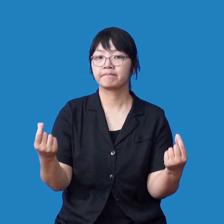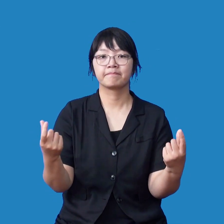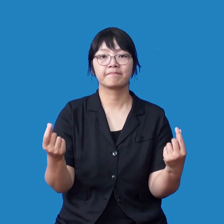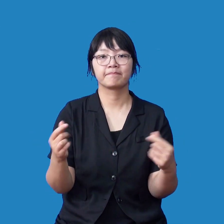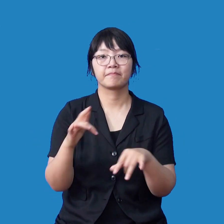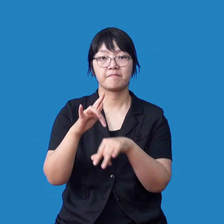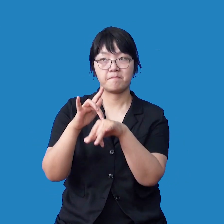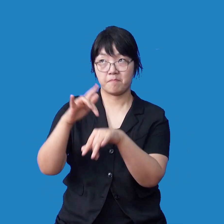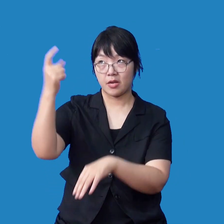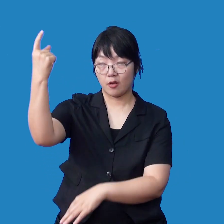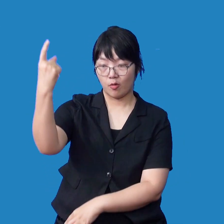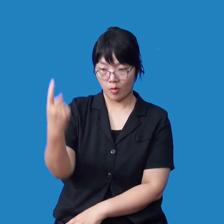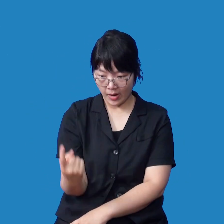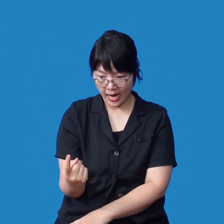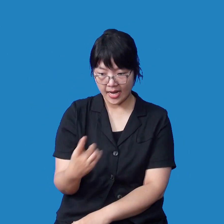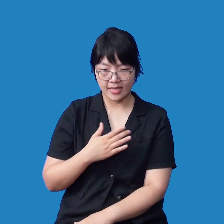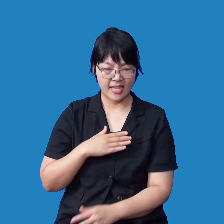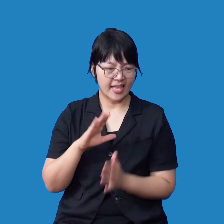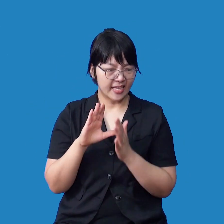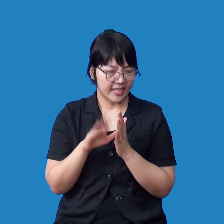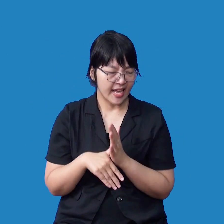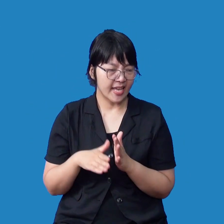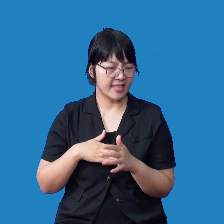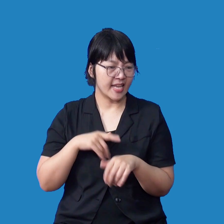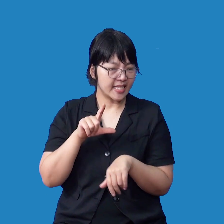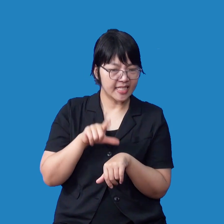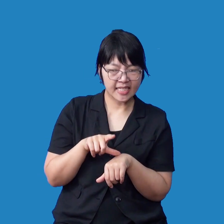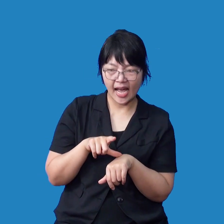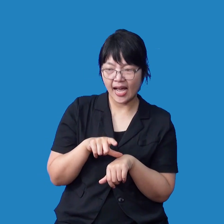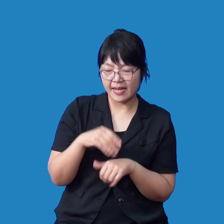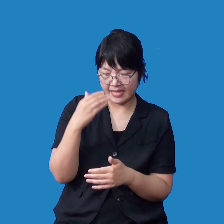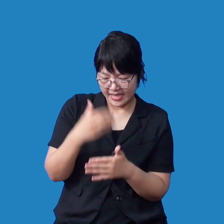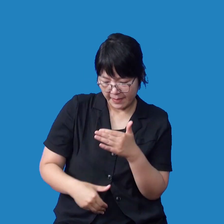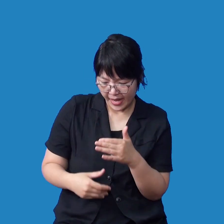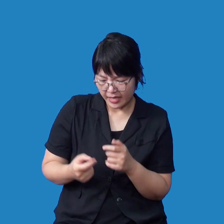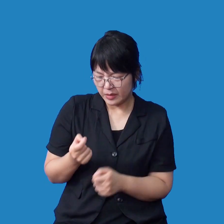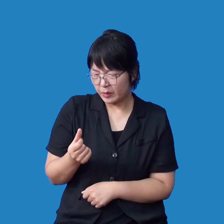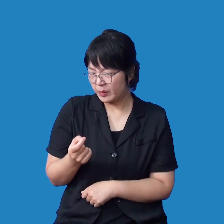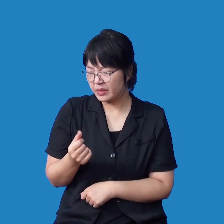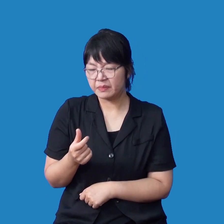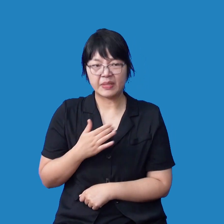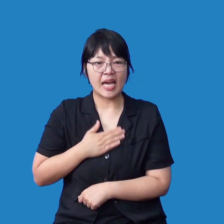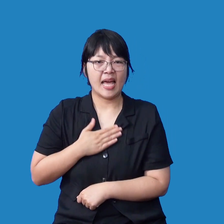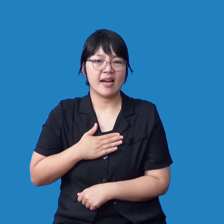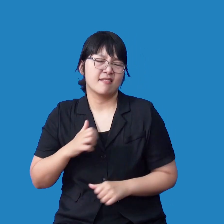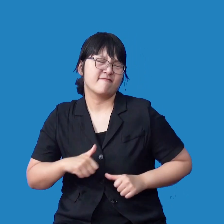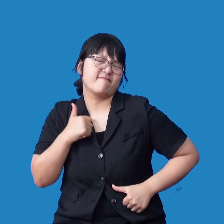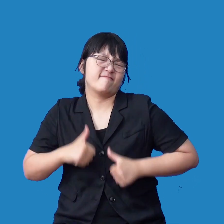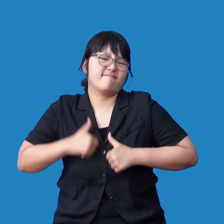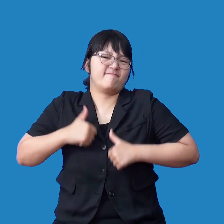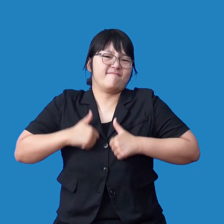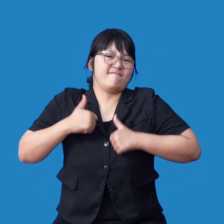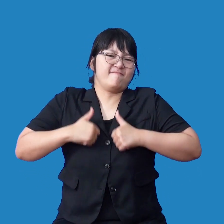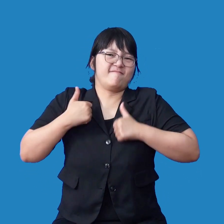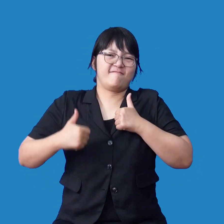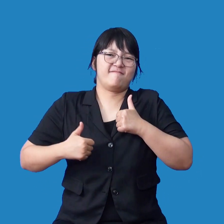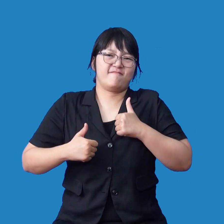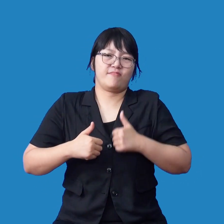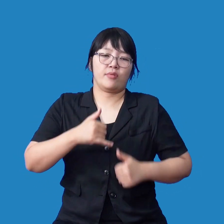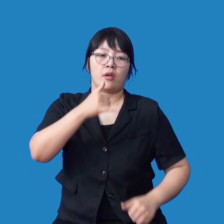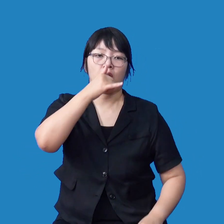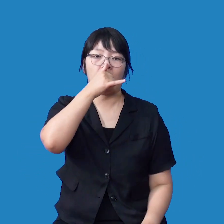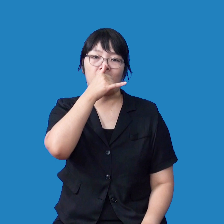마귀가 내려와서 자기의 때가 얼마 남지 않은 줄을 알고 분노하고 있다. 다시